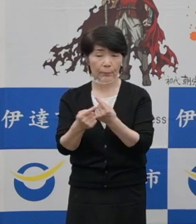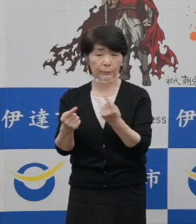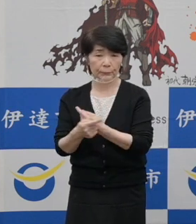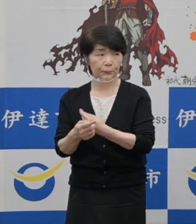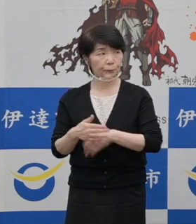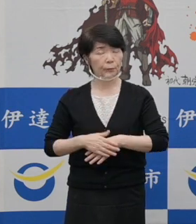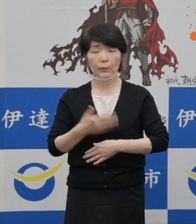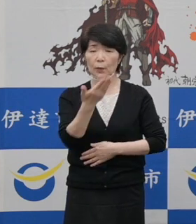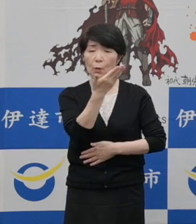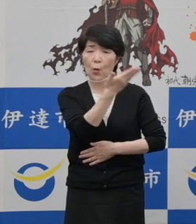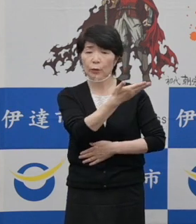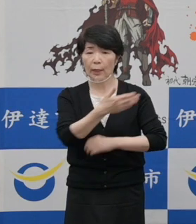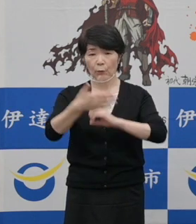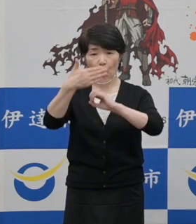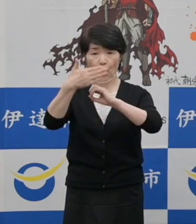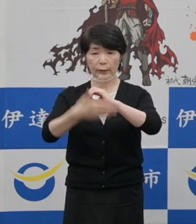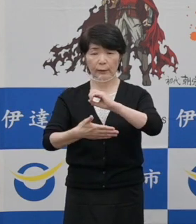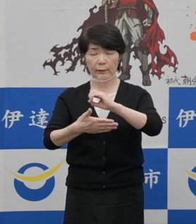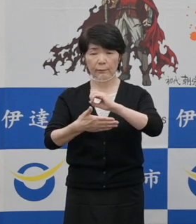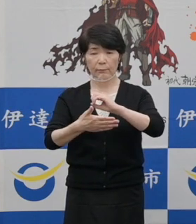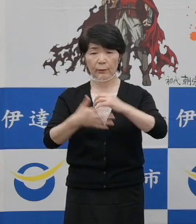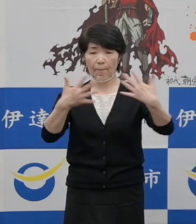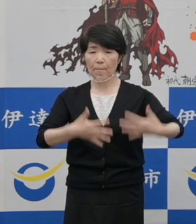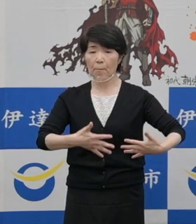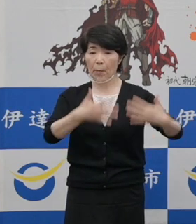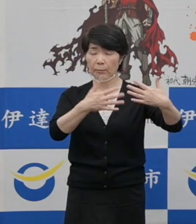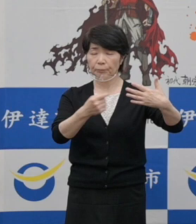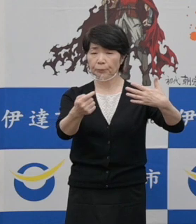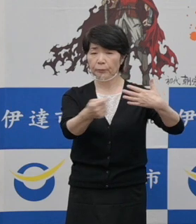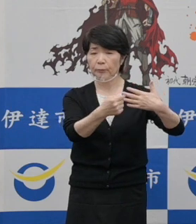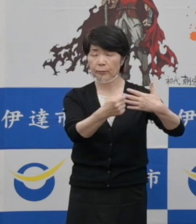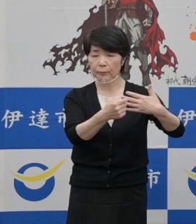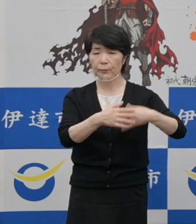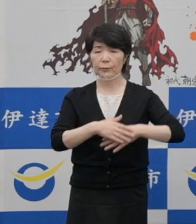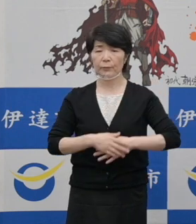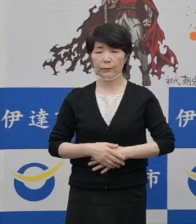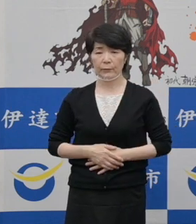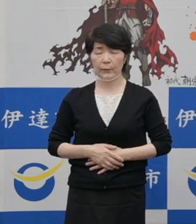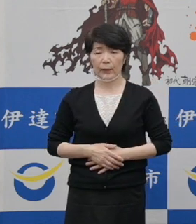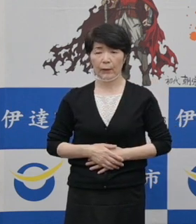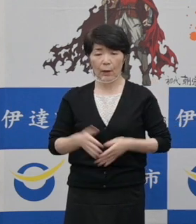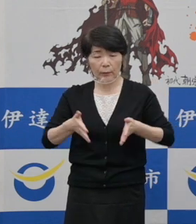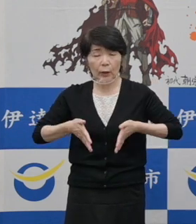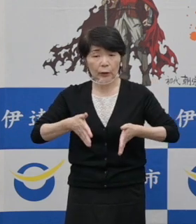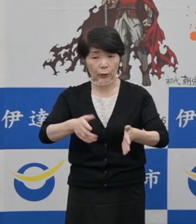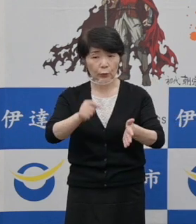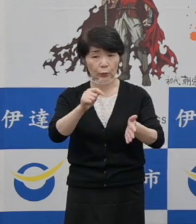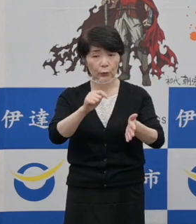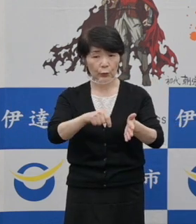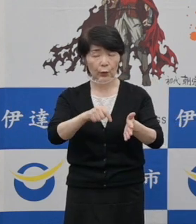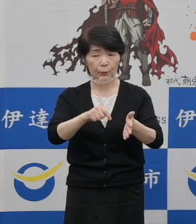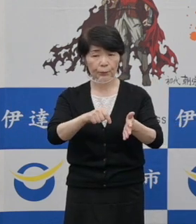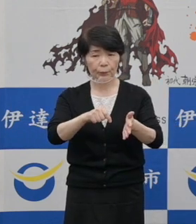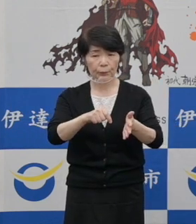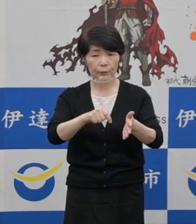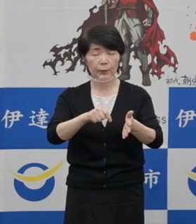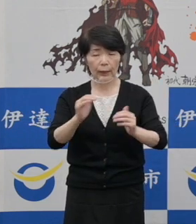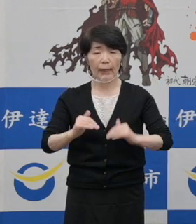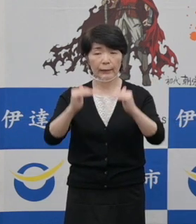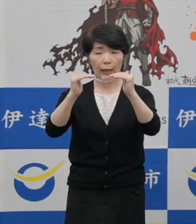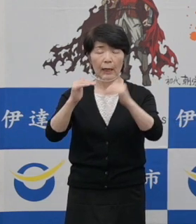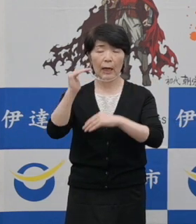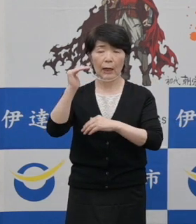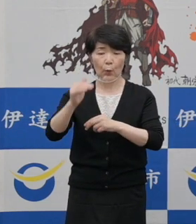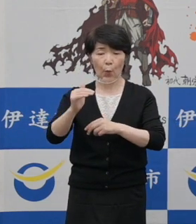こちらの写真にありますように、ここにつきましてはですね、市道大柳高子線でございます